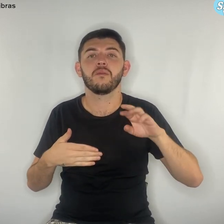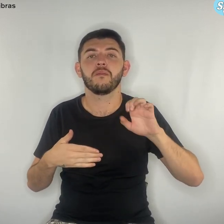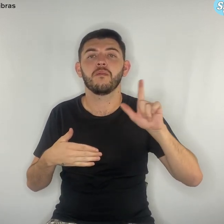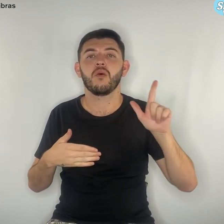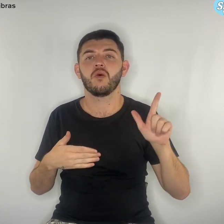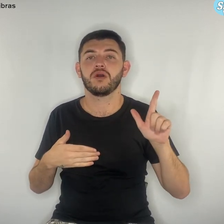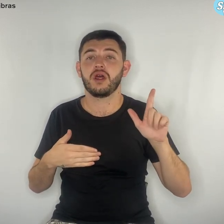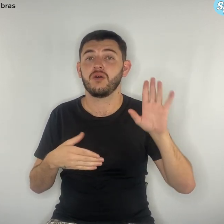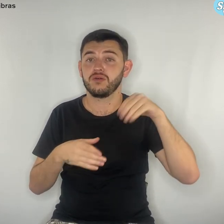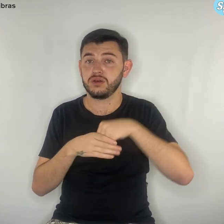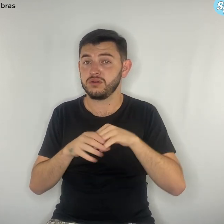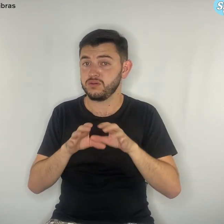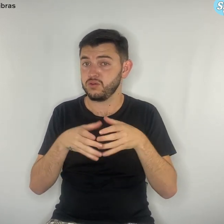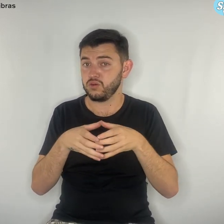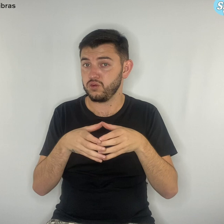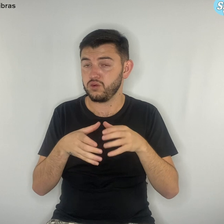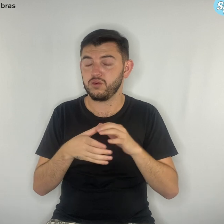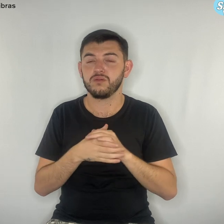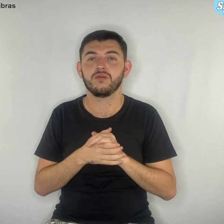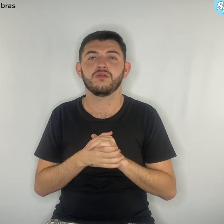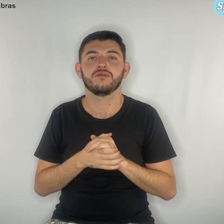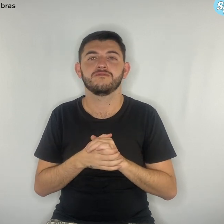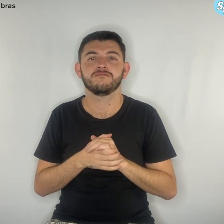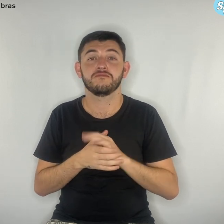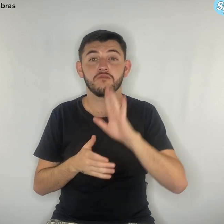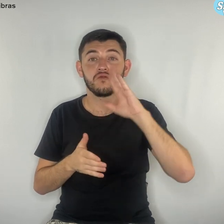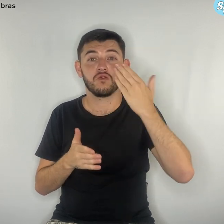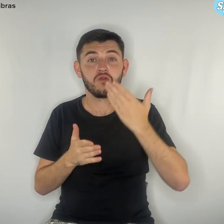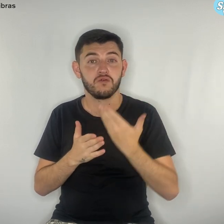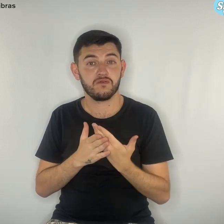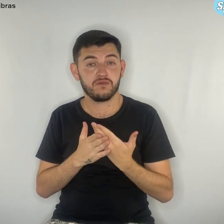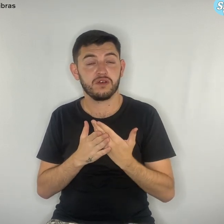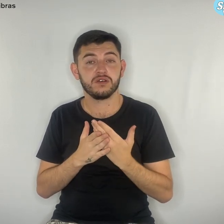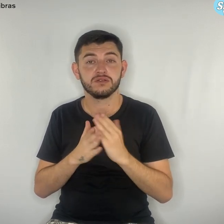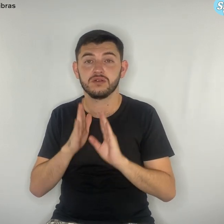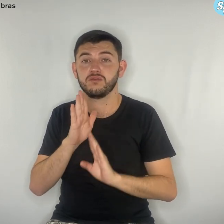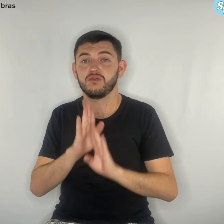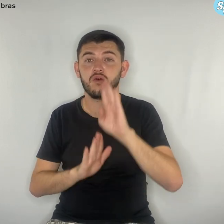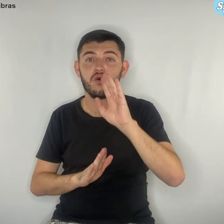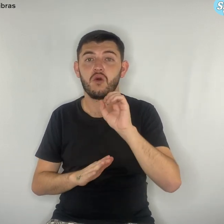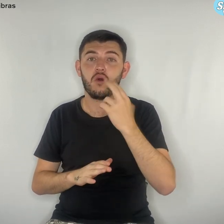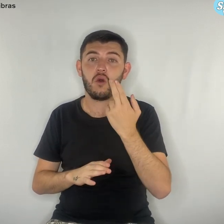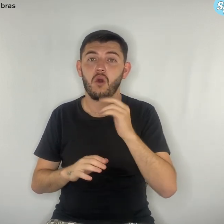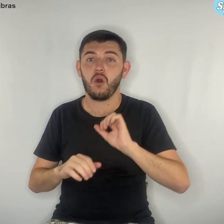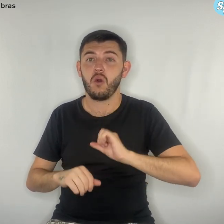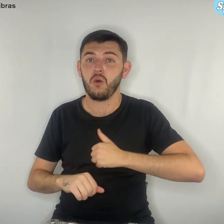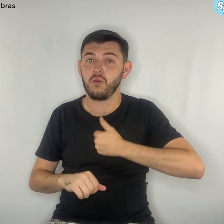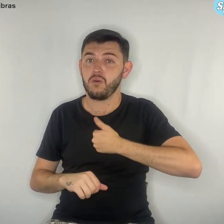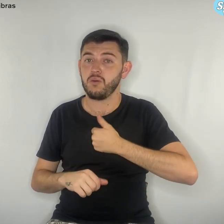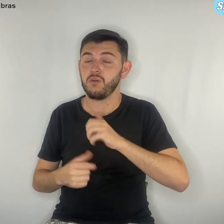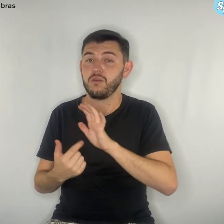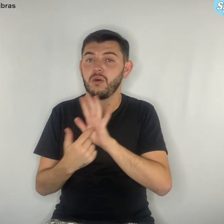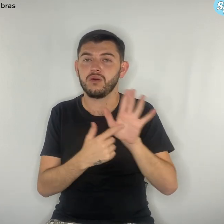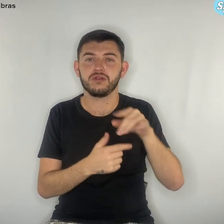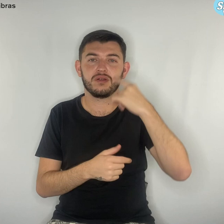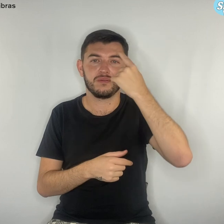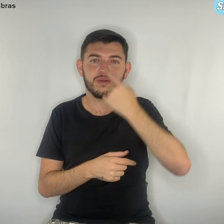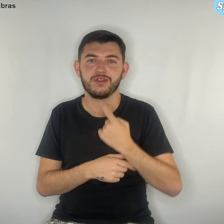um grupo. Excesso de confiança e otimismo dão margem a personagens de sonhos